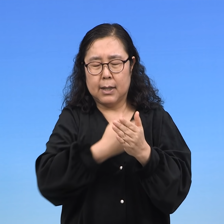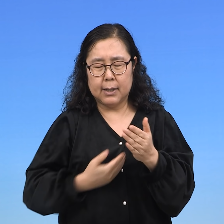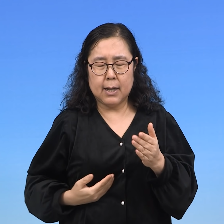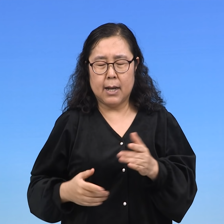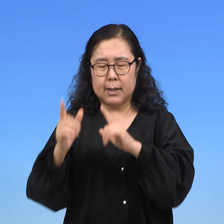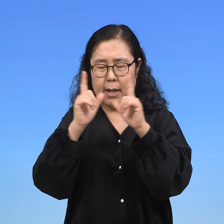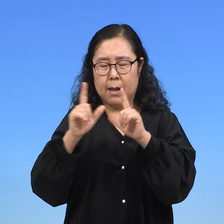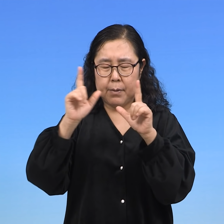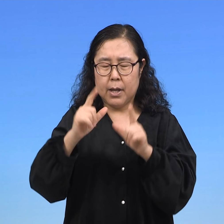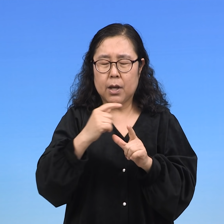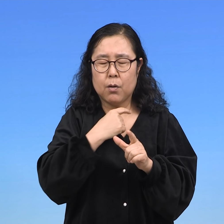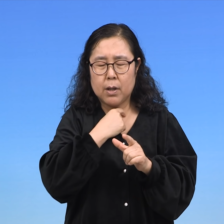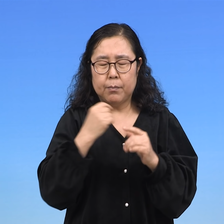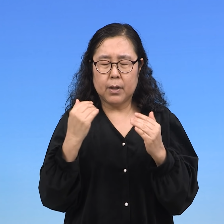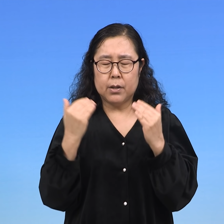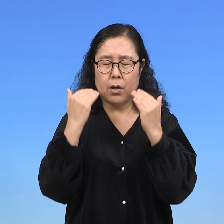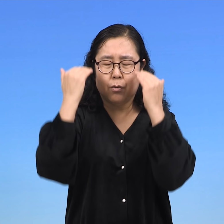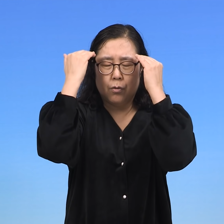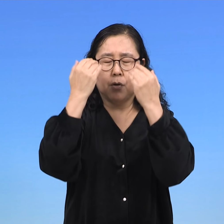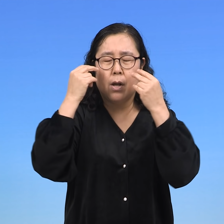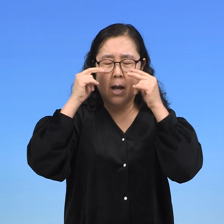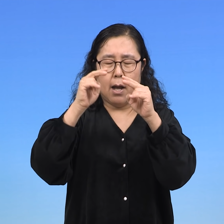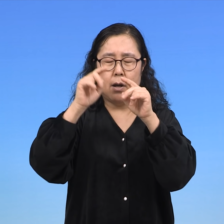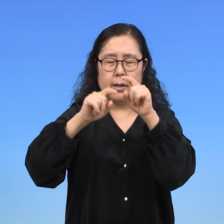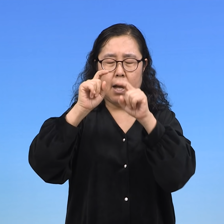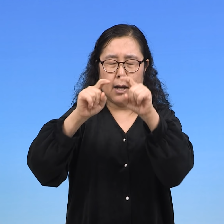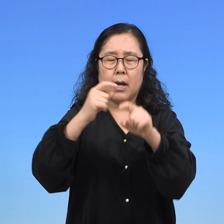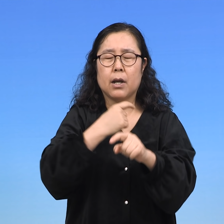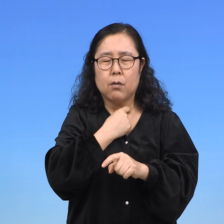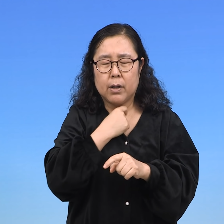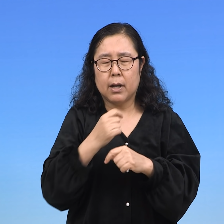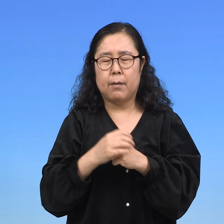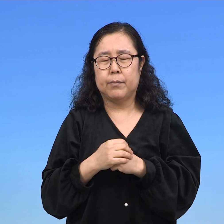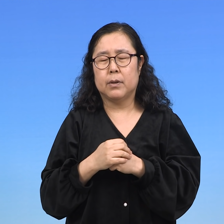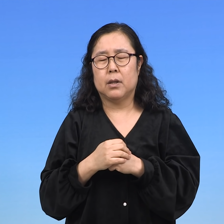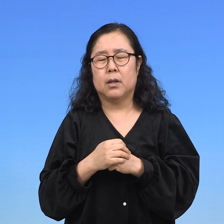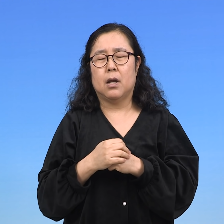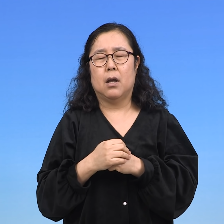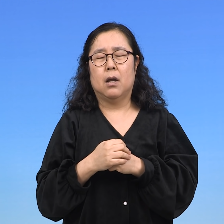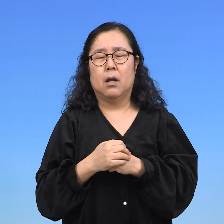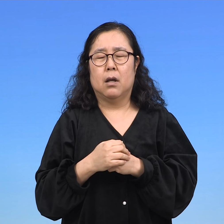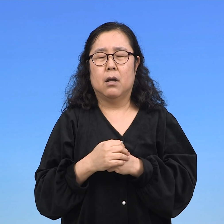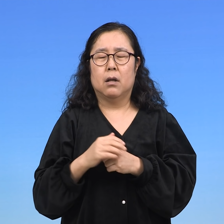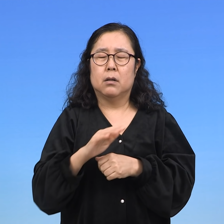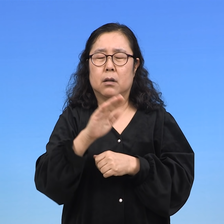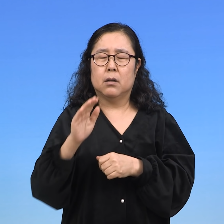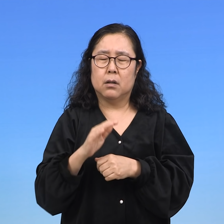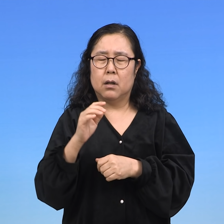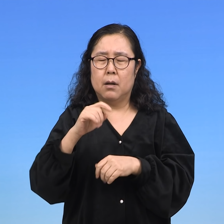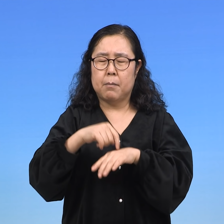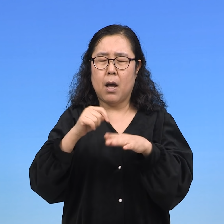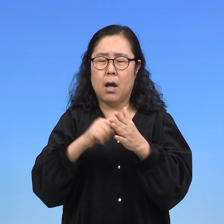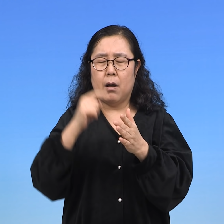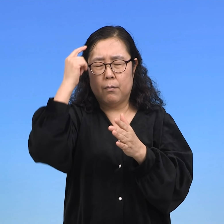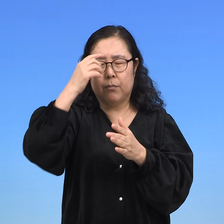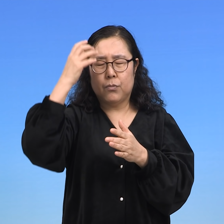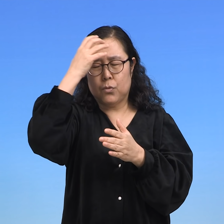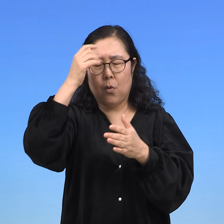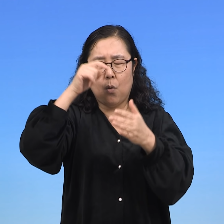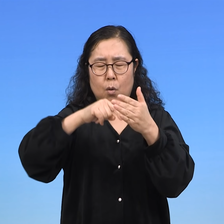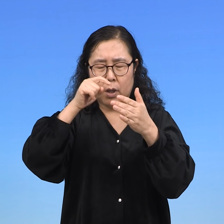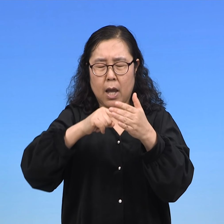살아가기 원합니다. 성숙을 향하여 나아가기를 원합니다. 하나님 아버지, 우리들 심령 속에 살아계신